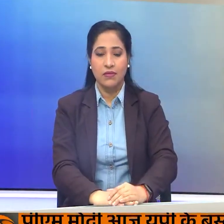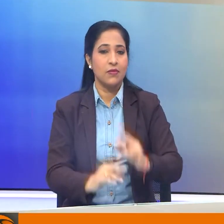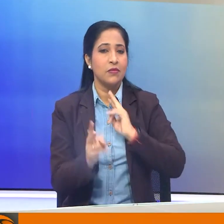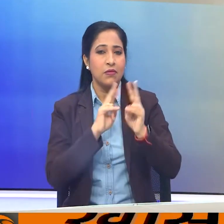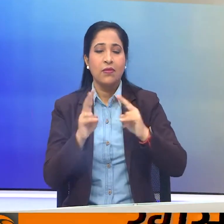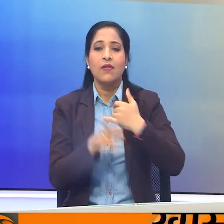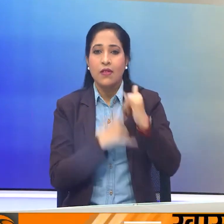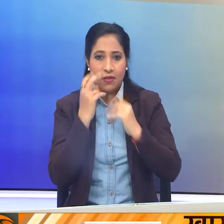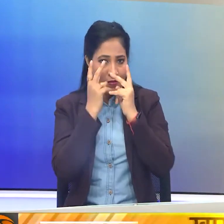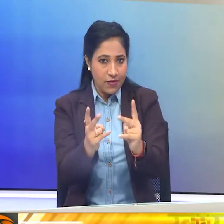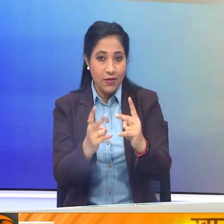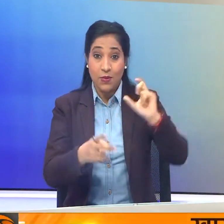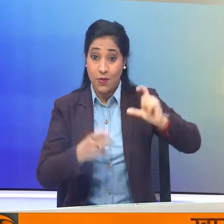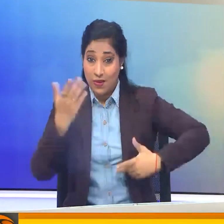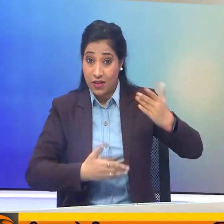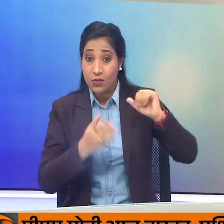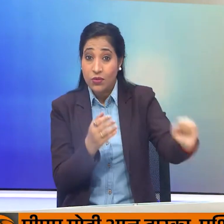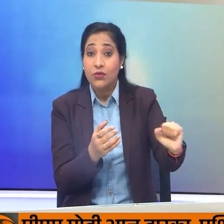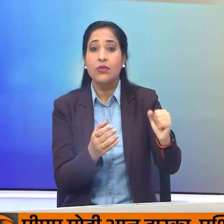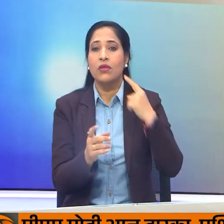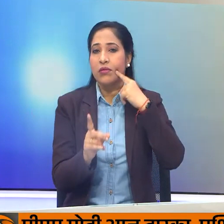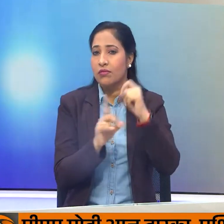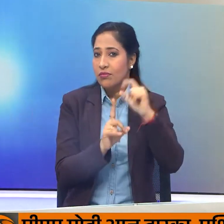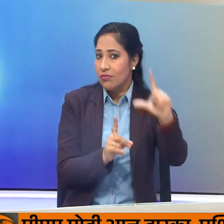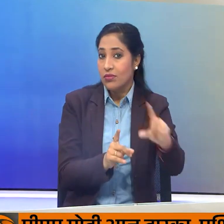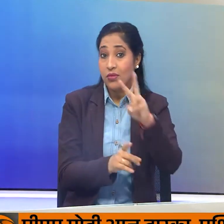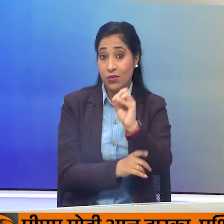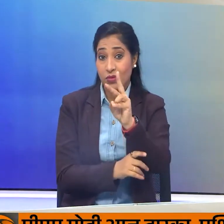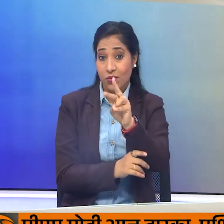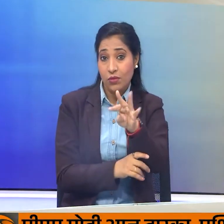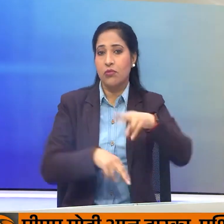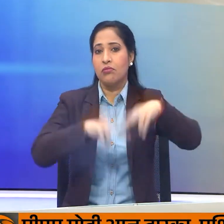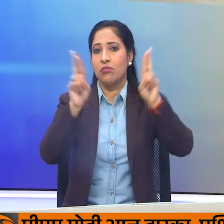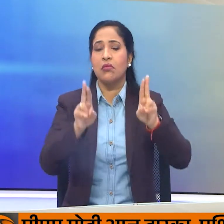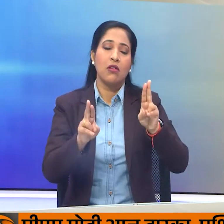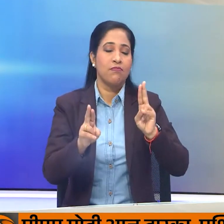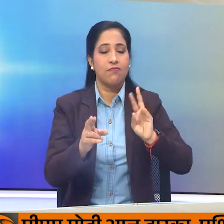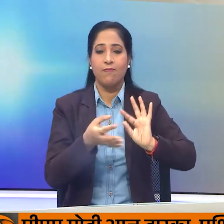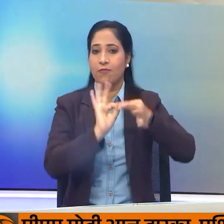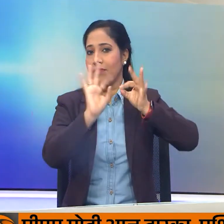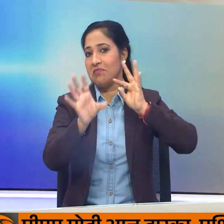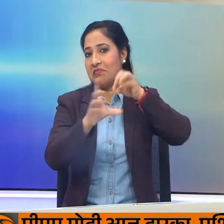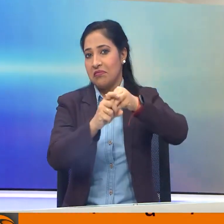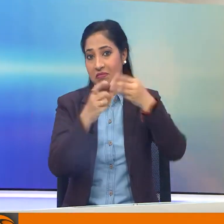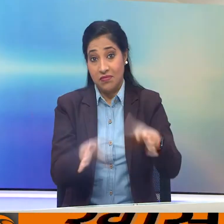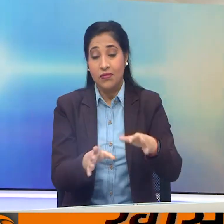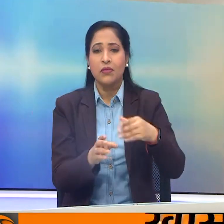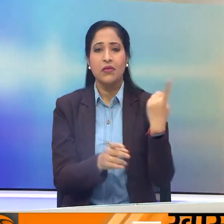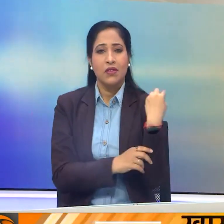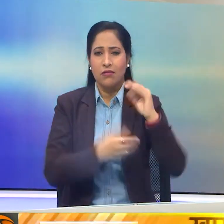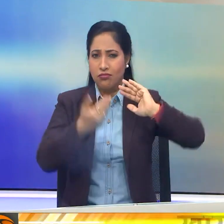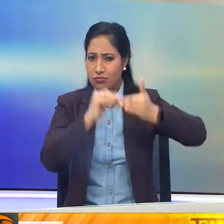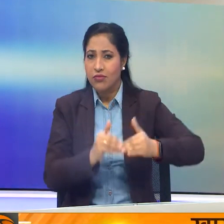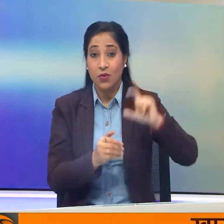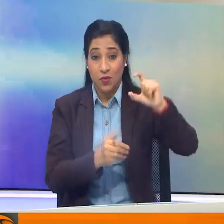बात खेलों की करेंगे, जहां कोलकाता नाइट राइडर्स ने आईपीएल 2024 के फाइनल में अपनी जगह पक्की कर ली है। बीते कल हुए मुकाबले